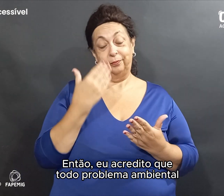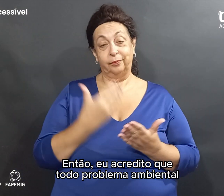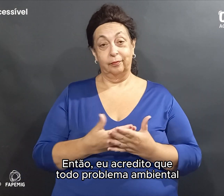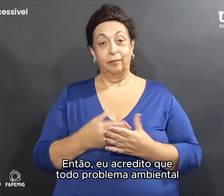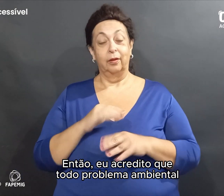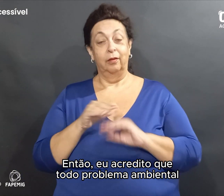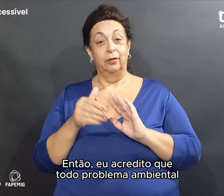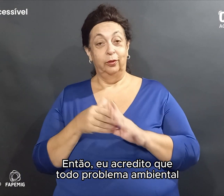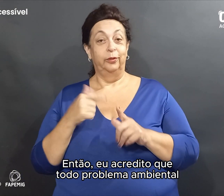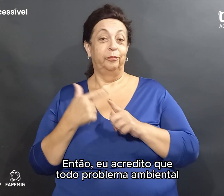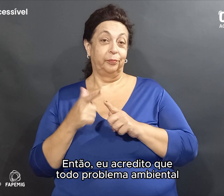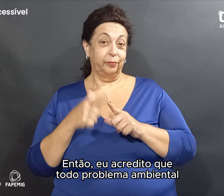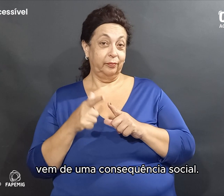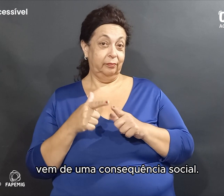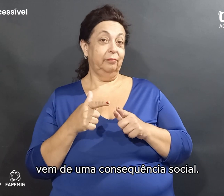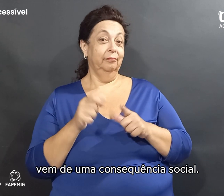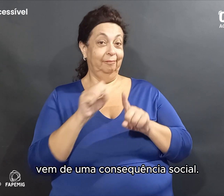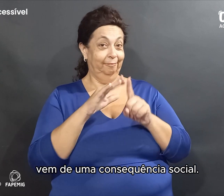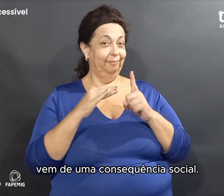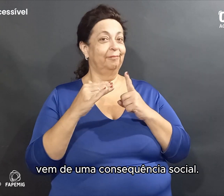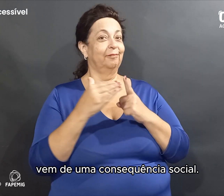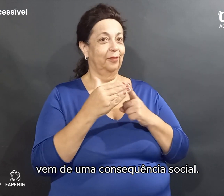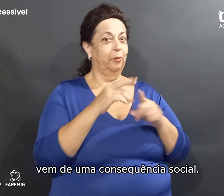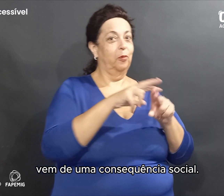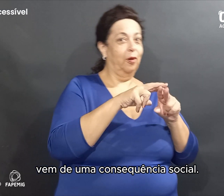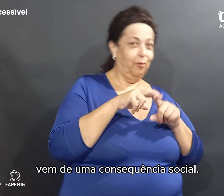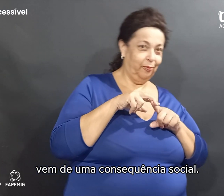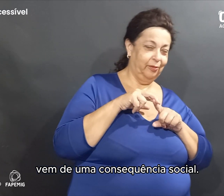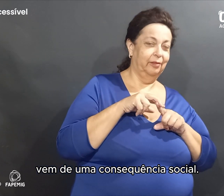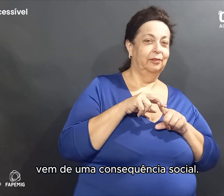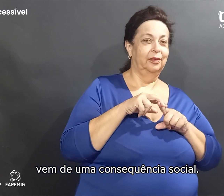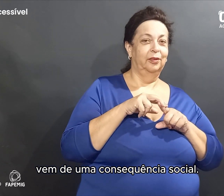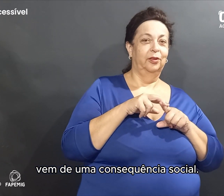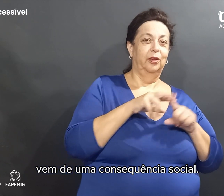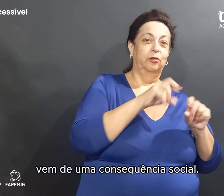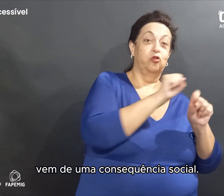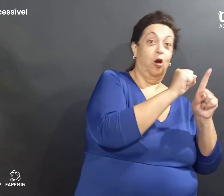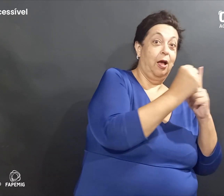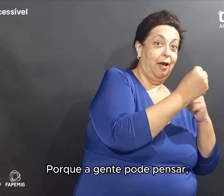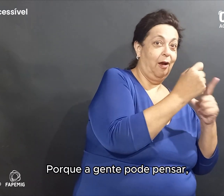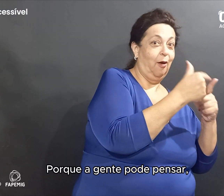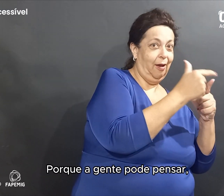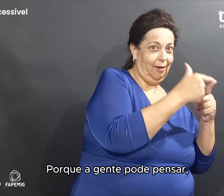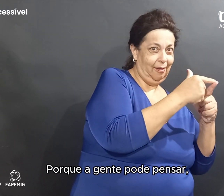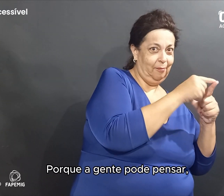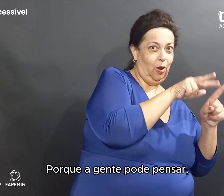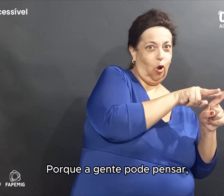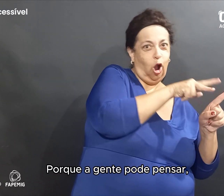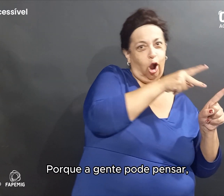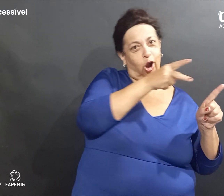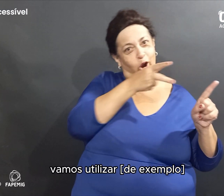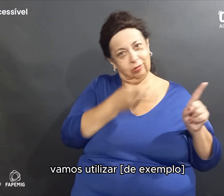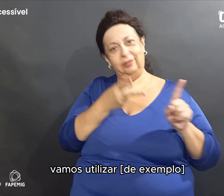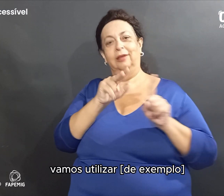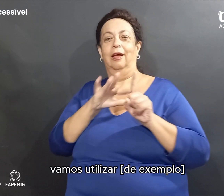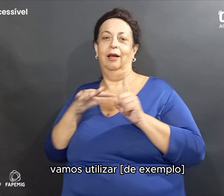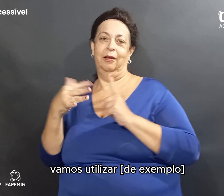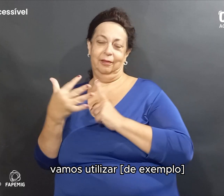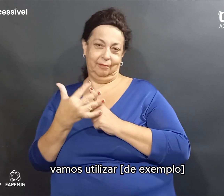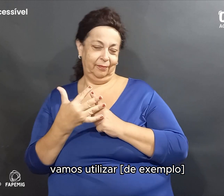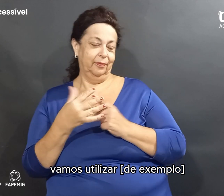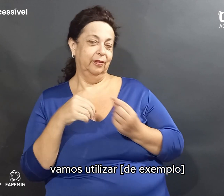que todo problema ambiental ele vem de uma consequência social. Porque a gente pode pensar,